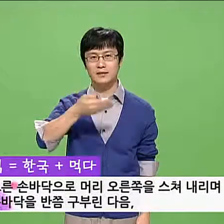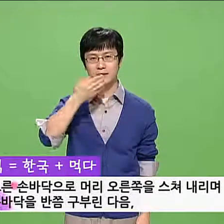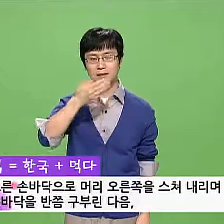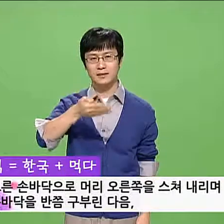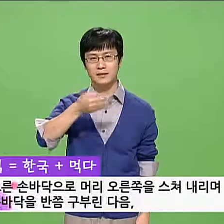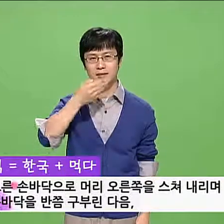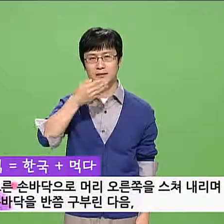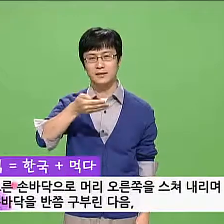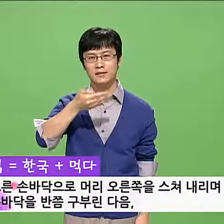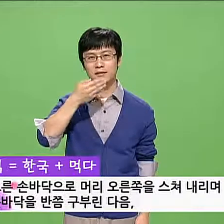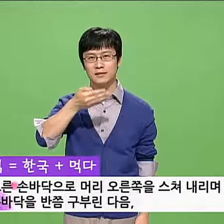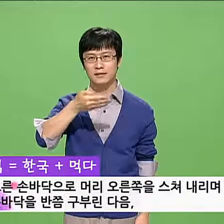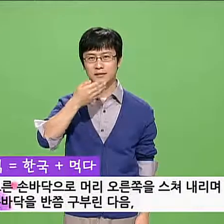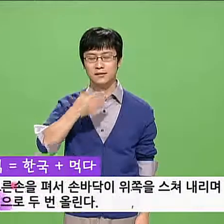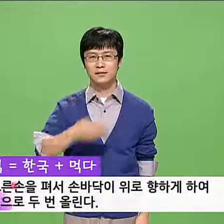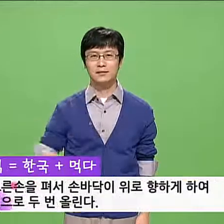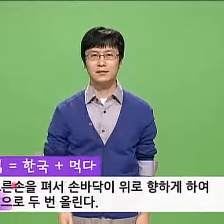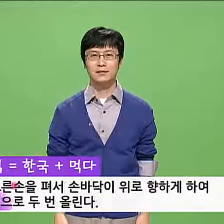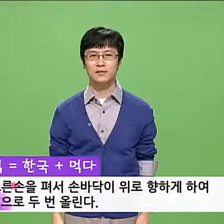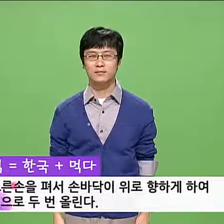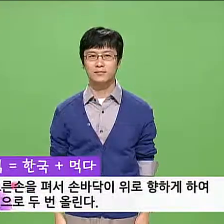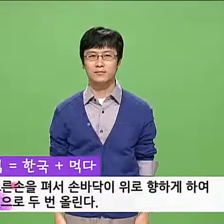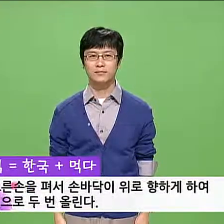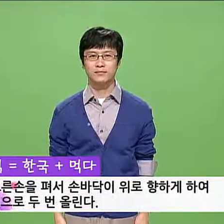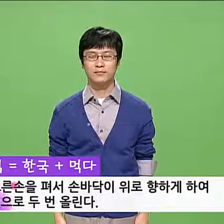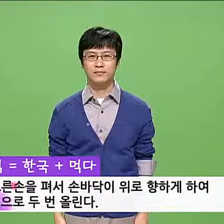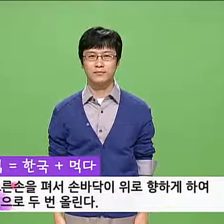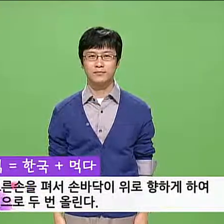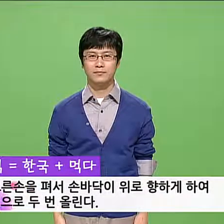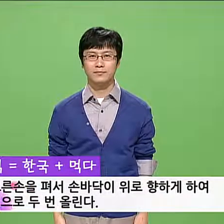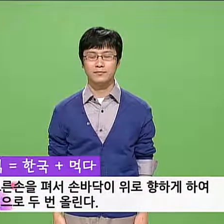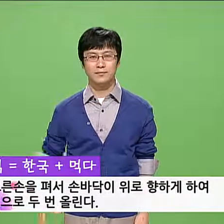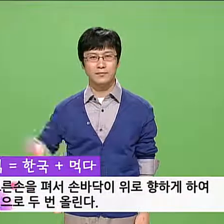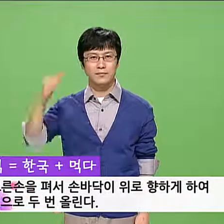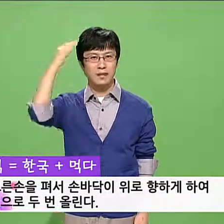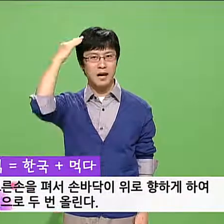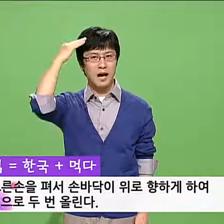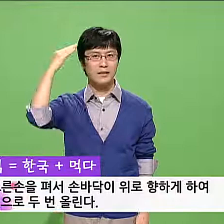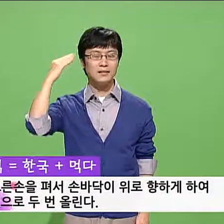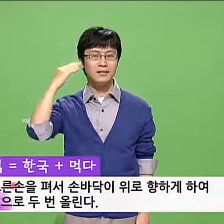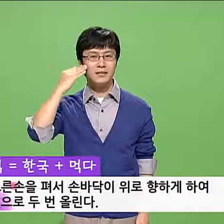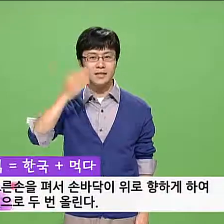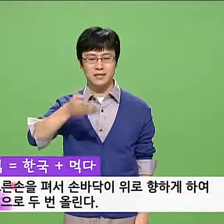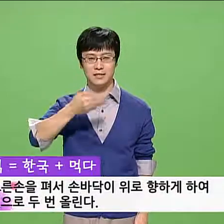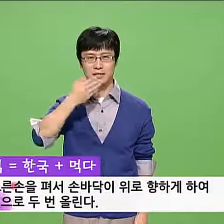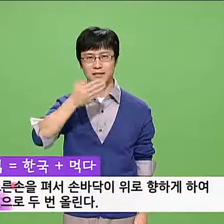구부린 다음 오른손바닥을 위로 향하게 펴서 입으로 두 번 올립니다.